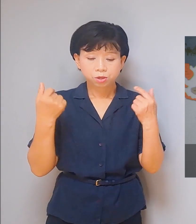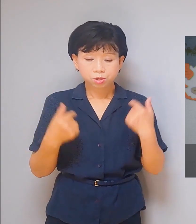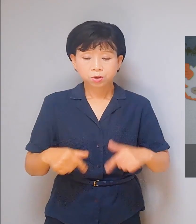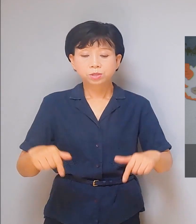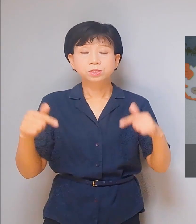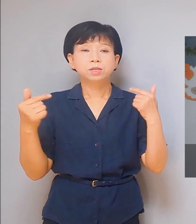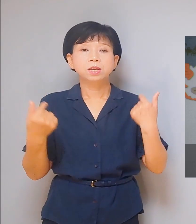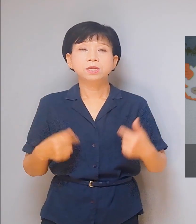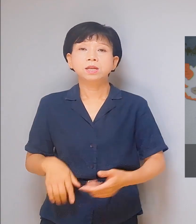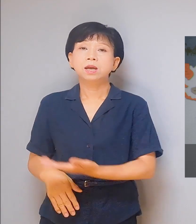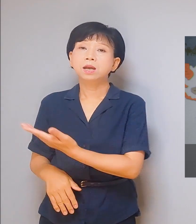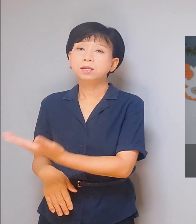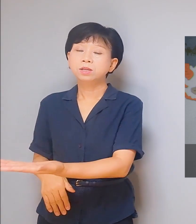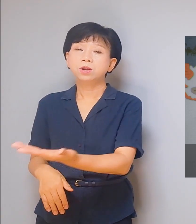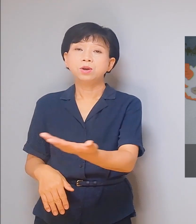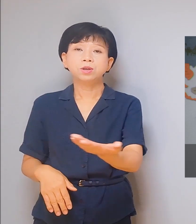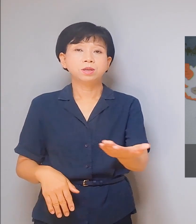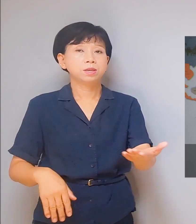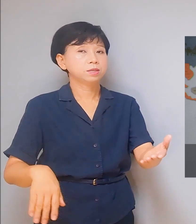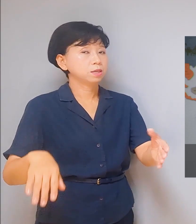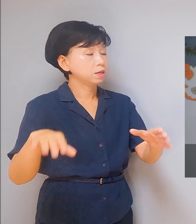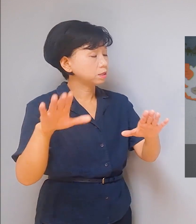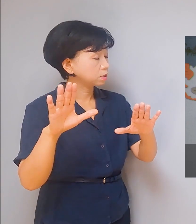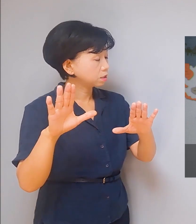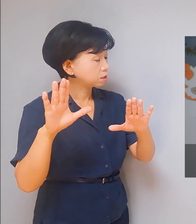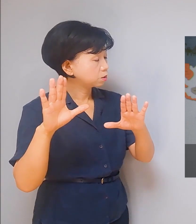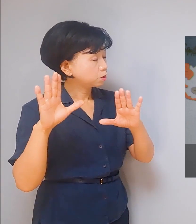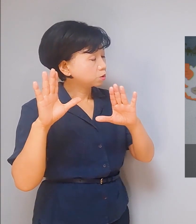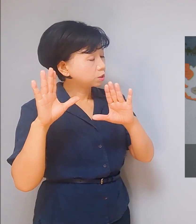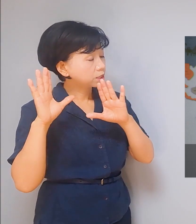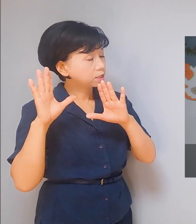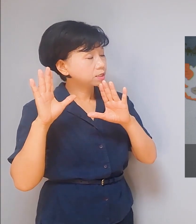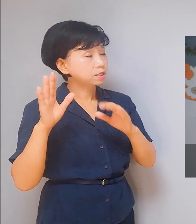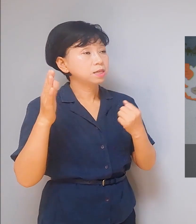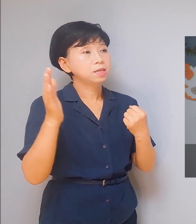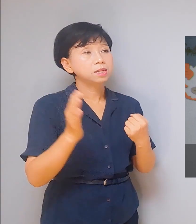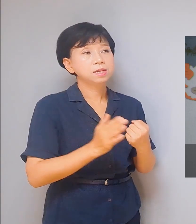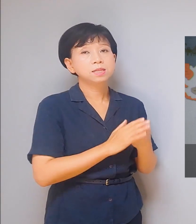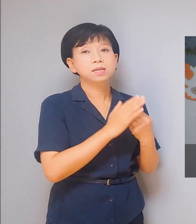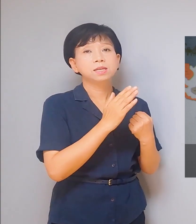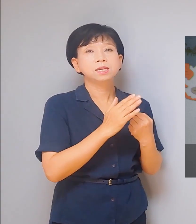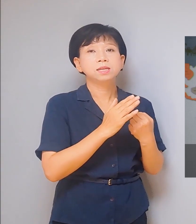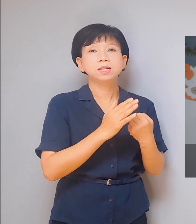귀로서 언제나 너에게